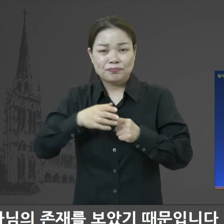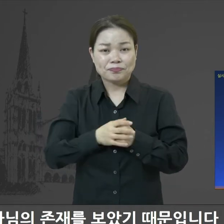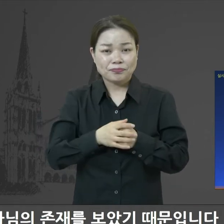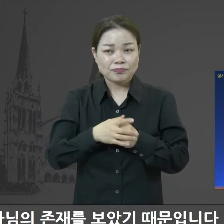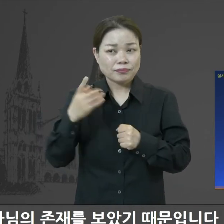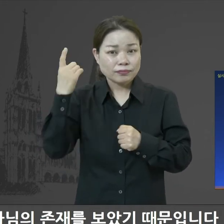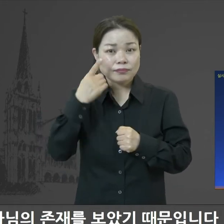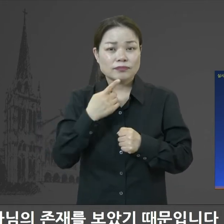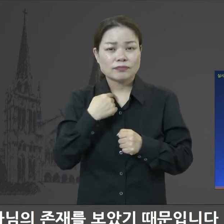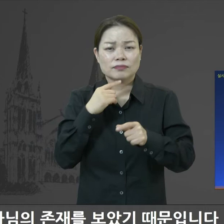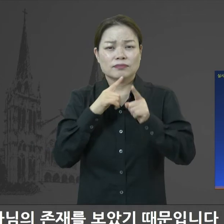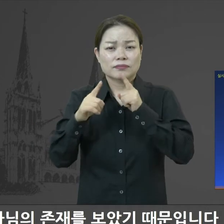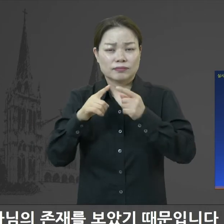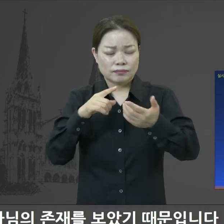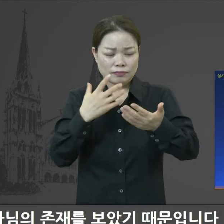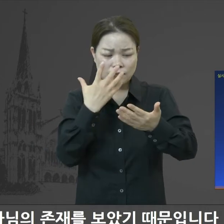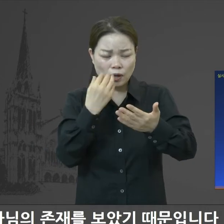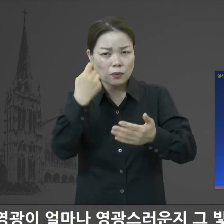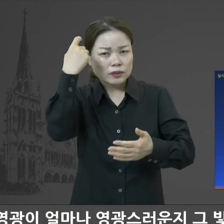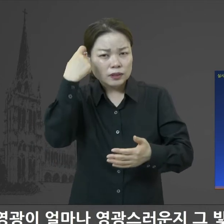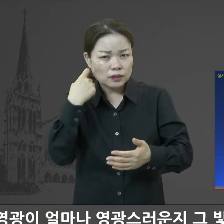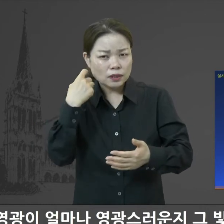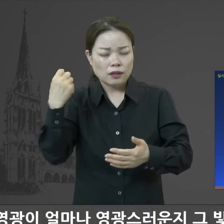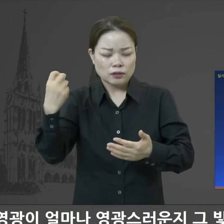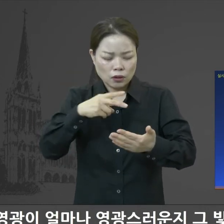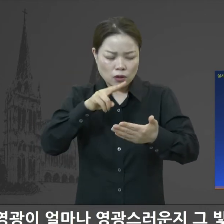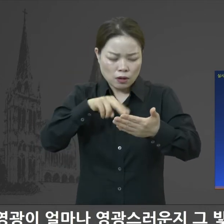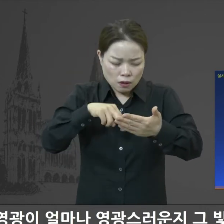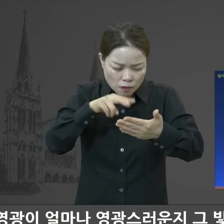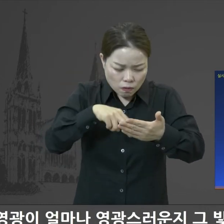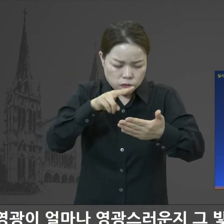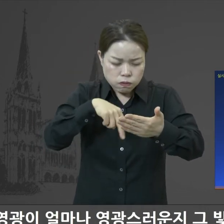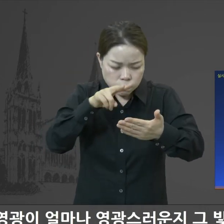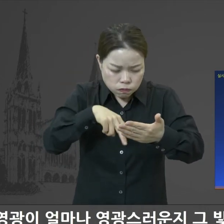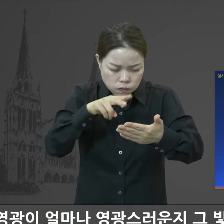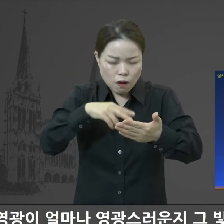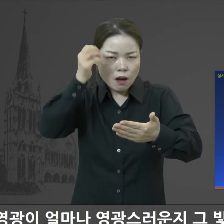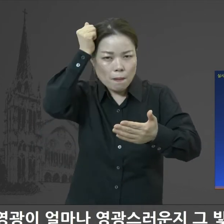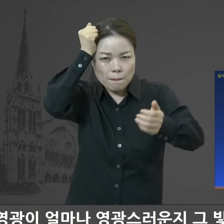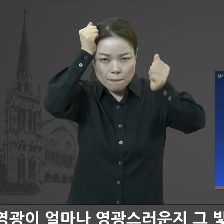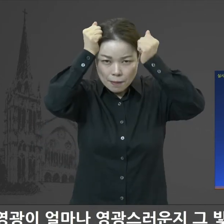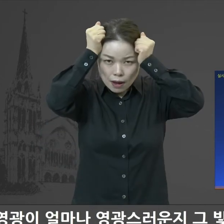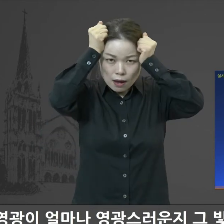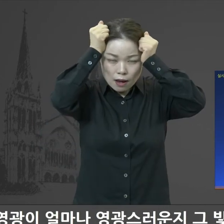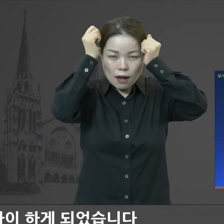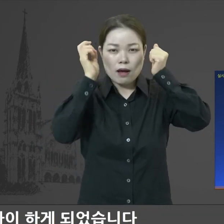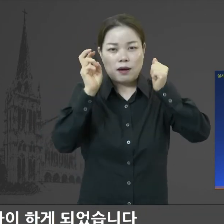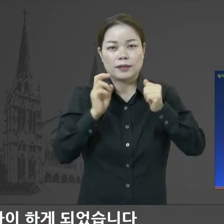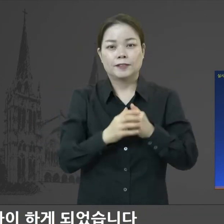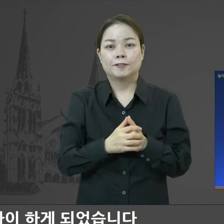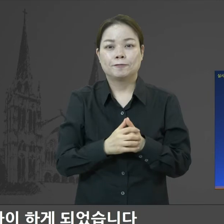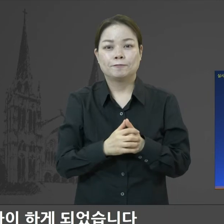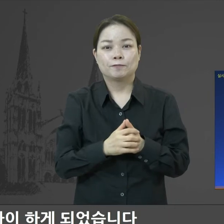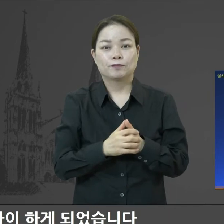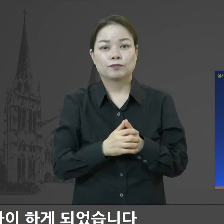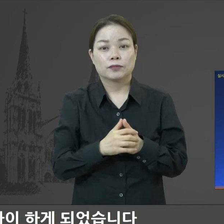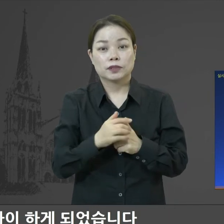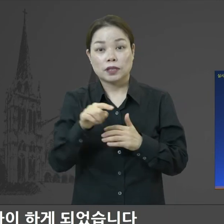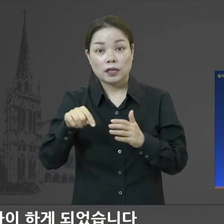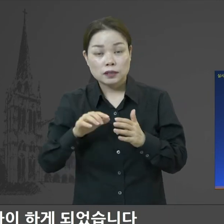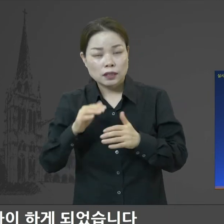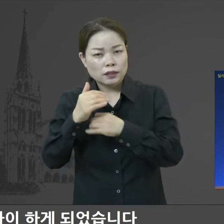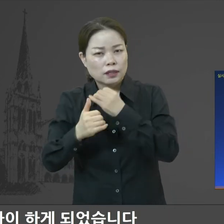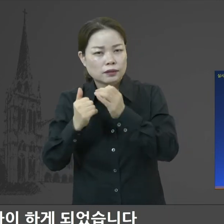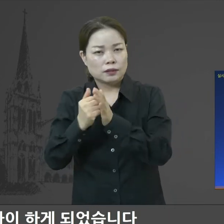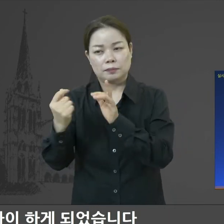들었던 말씀을, 한번 보았던 말씀을 또 읽고 외우고 외웠을 것이 분명합니다. 그 속에서 그는